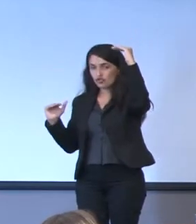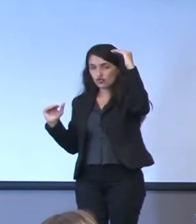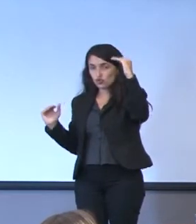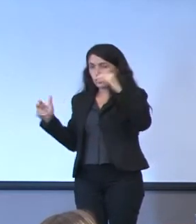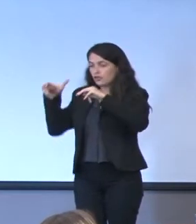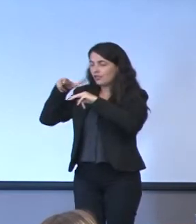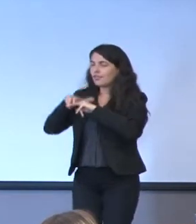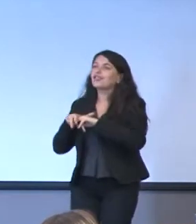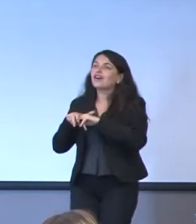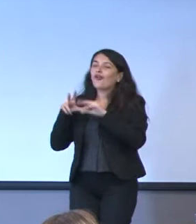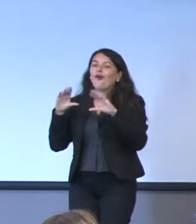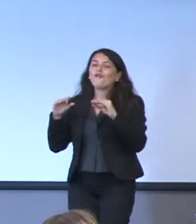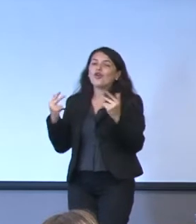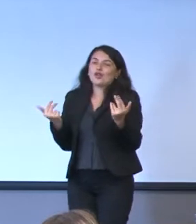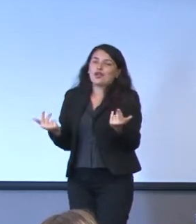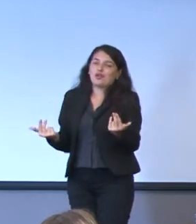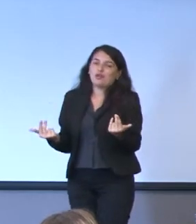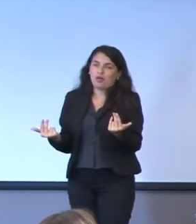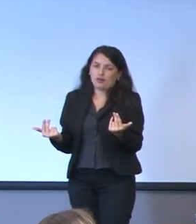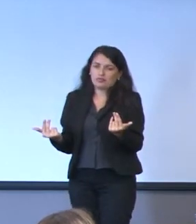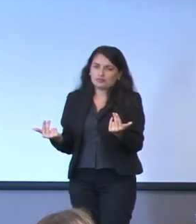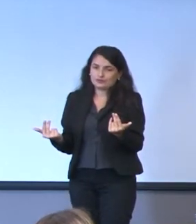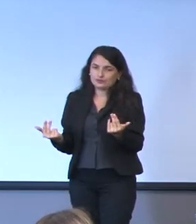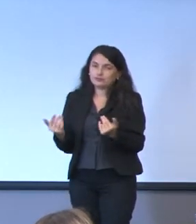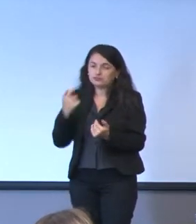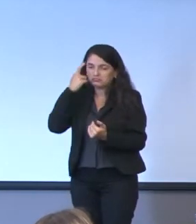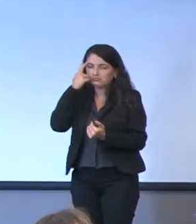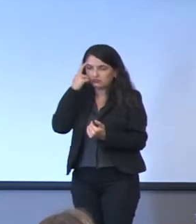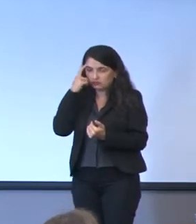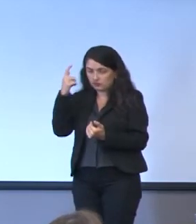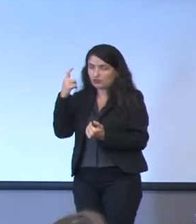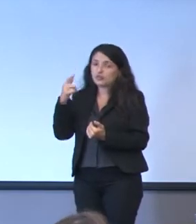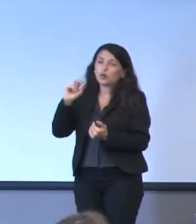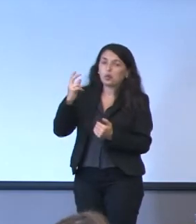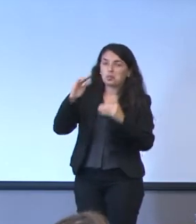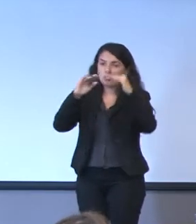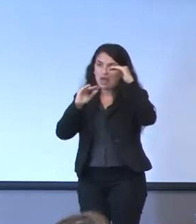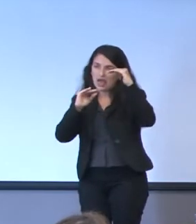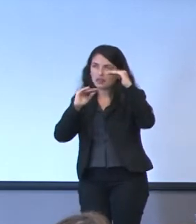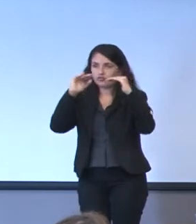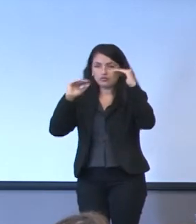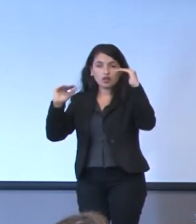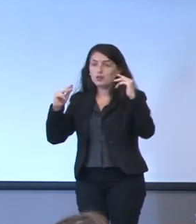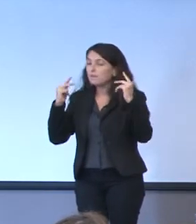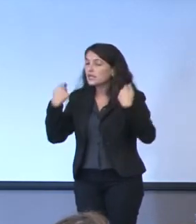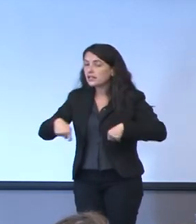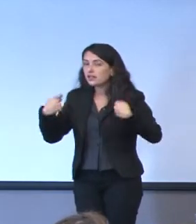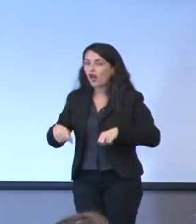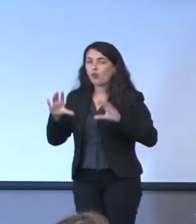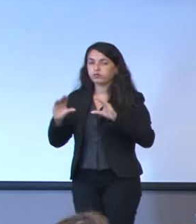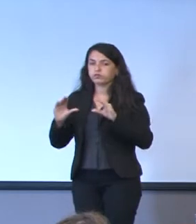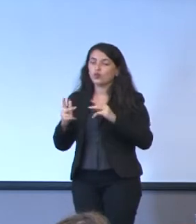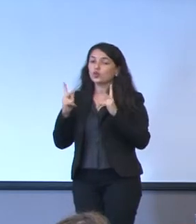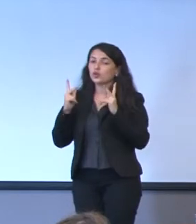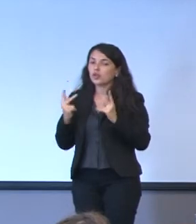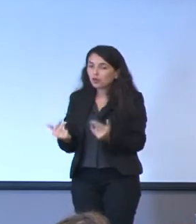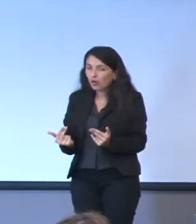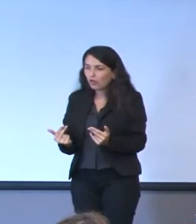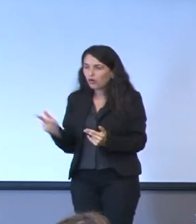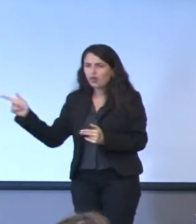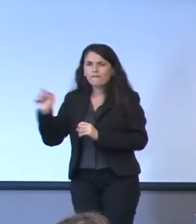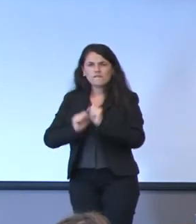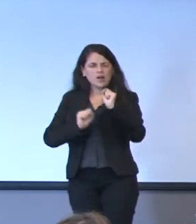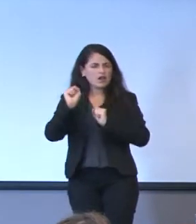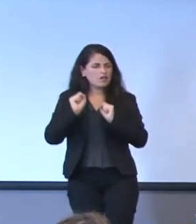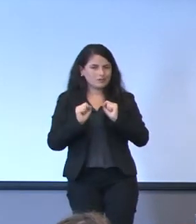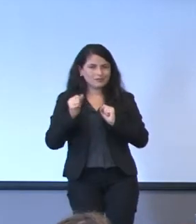baixo, e assim por diante, em relação às outras medidas. E aí os fabricantes, curiosamente, falaram, num